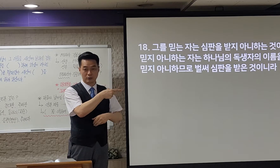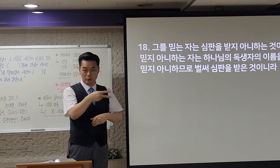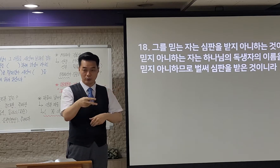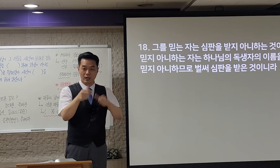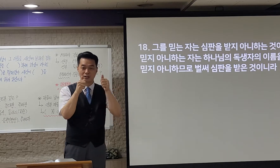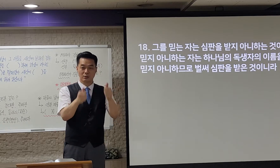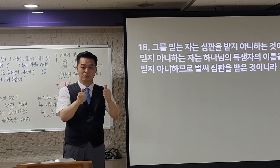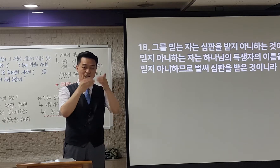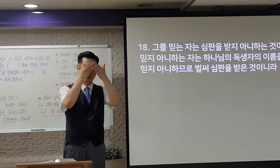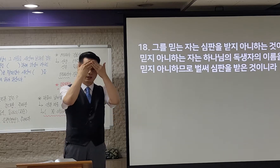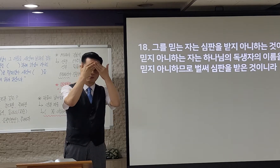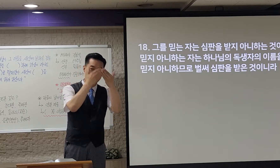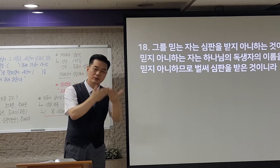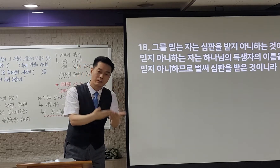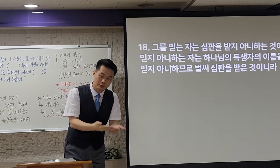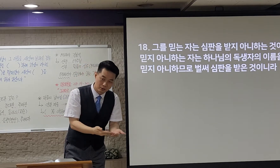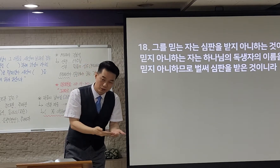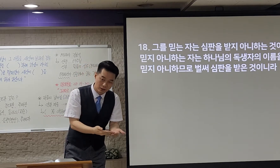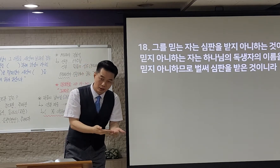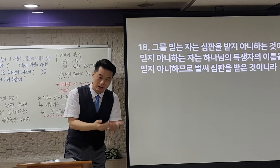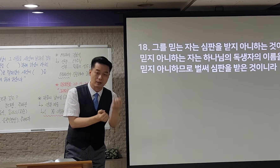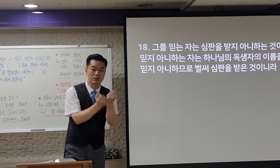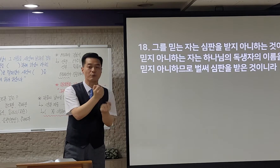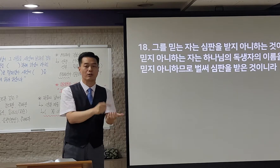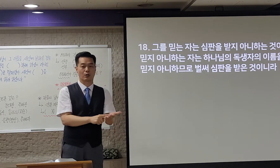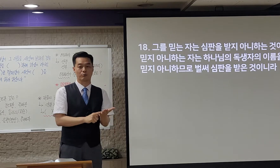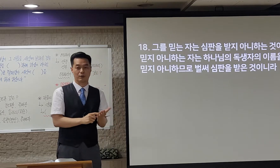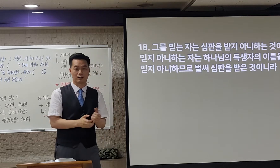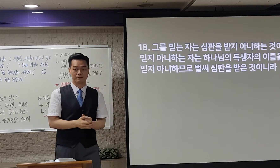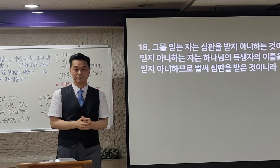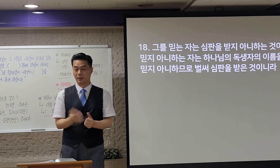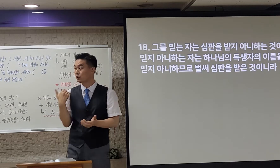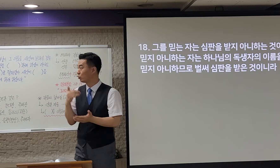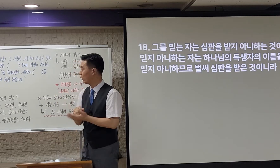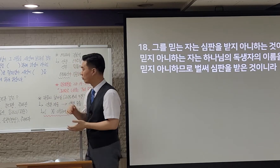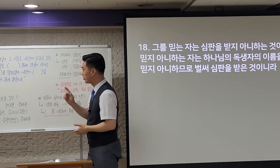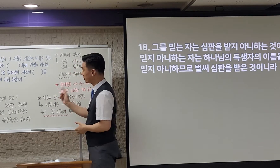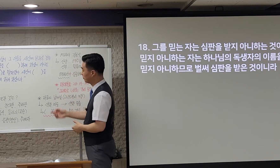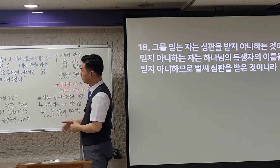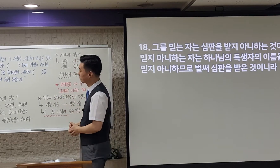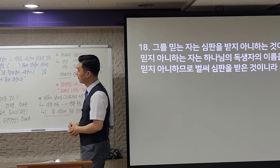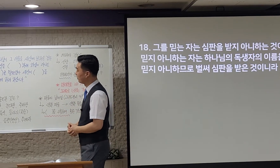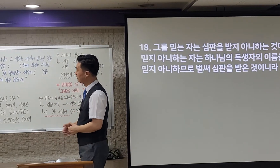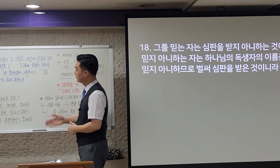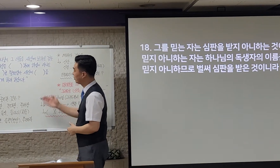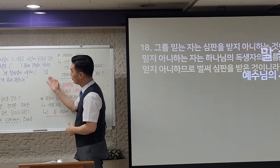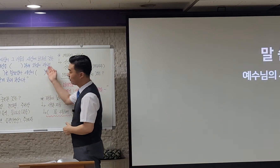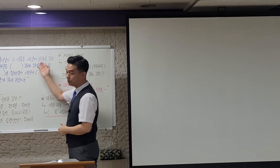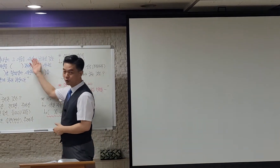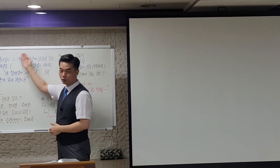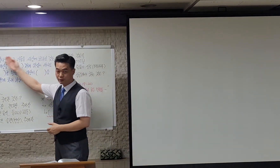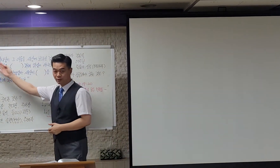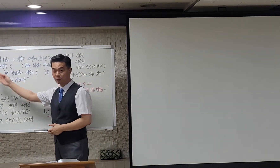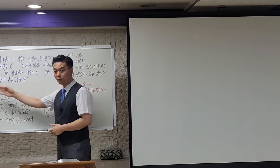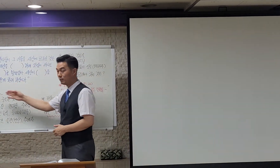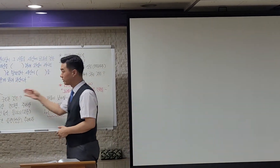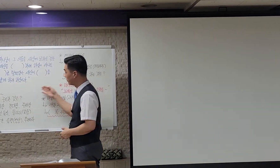곧 심판을 면제받는 것이다 라는 설명이 나옵니다. 다시 돌아와 보죠. 제가 여기 한 번 더 적었어요. 오늘